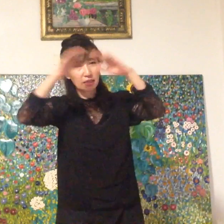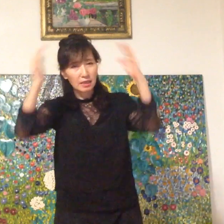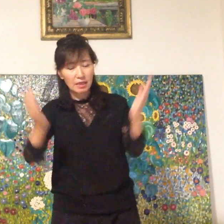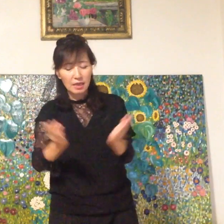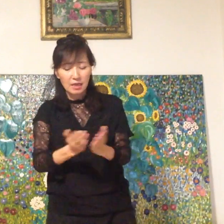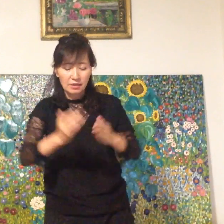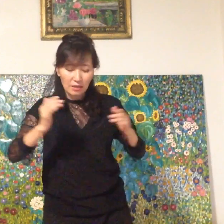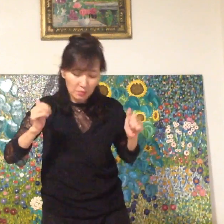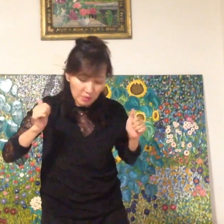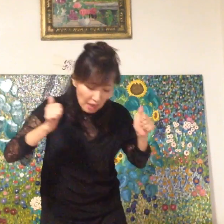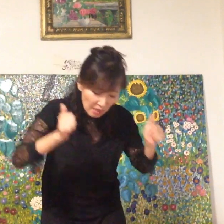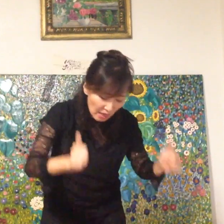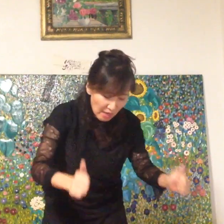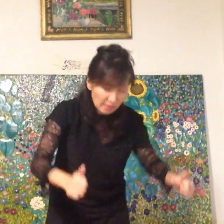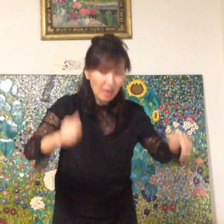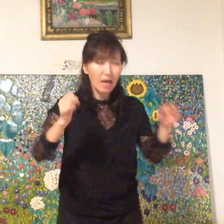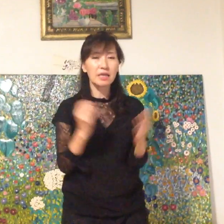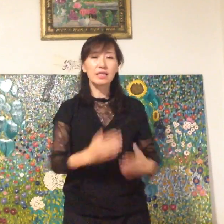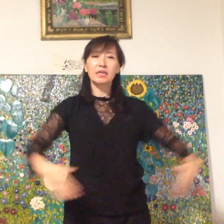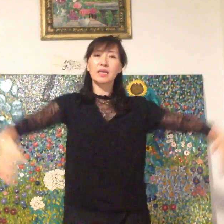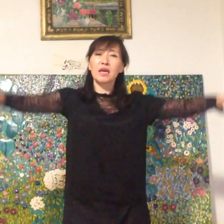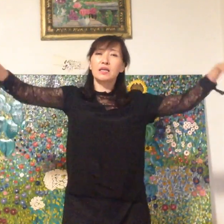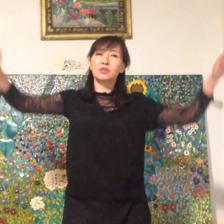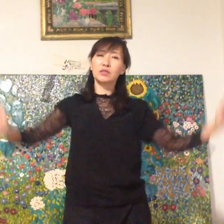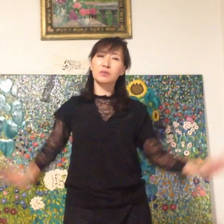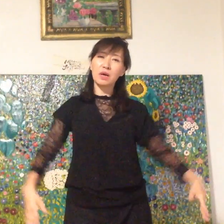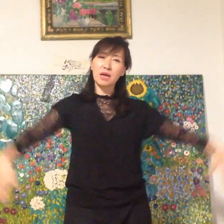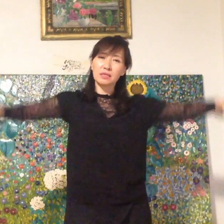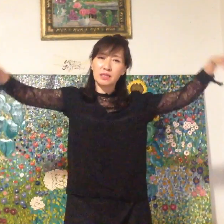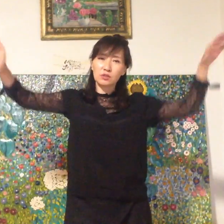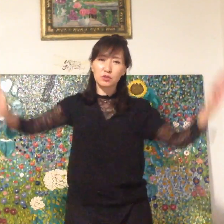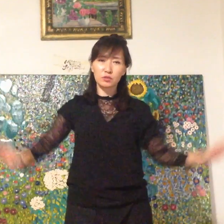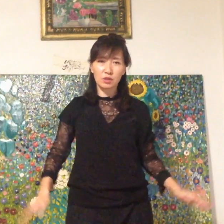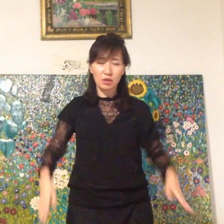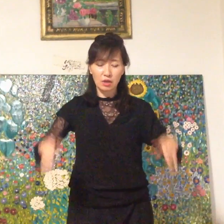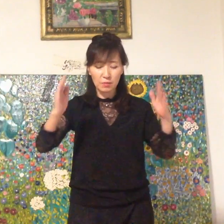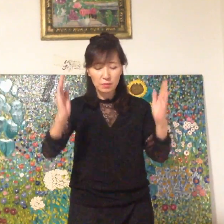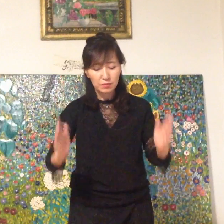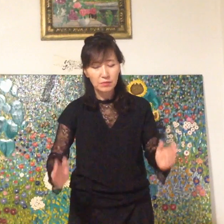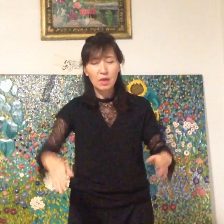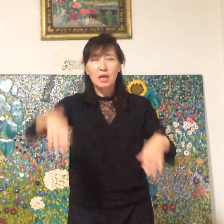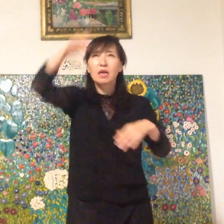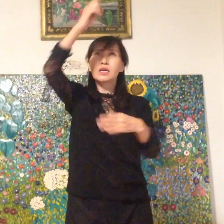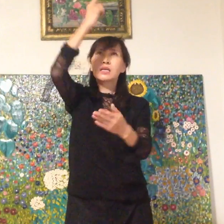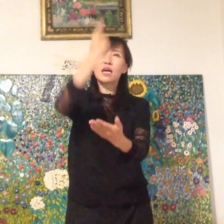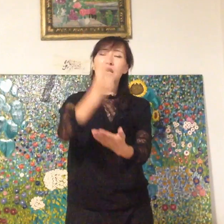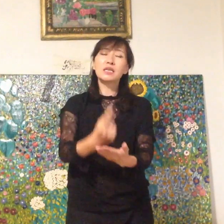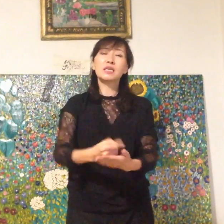그룹 날개 사이에 비 마신 것처럼 내 위에 비